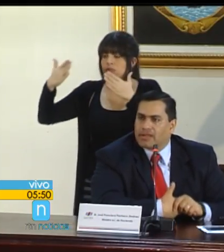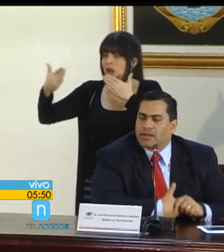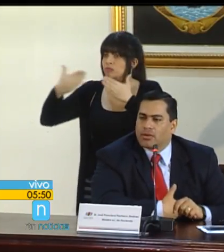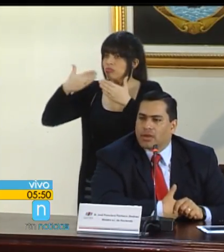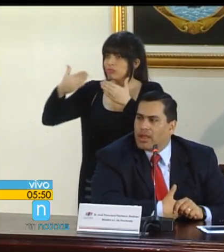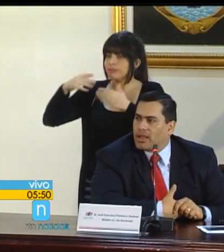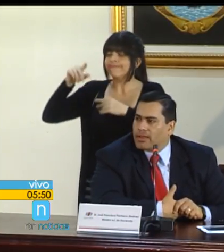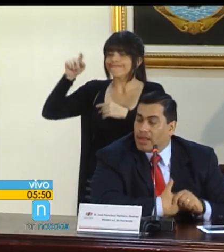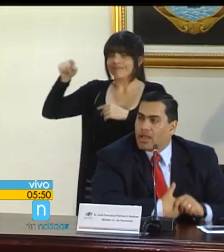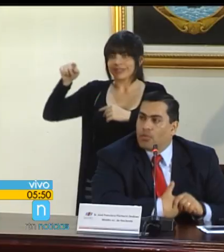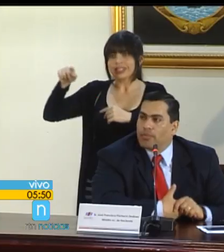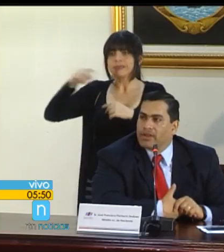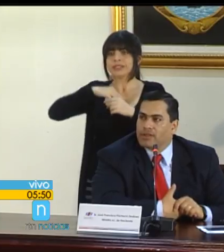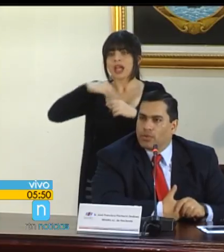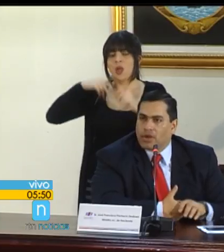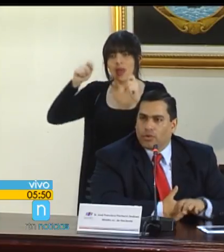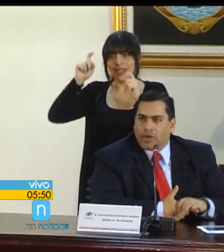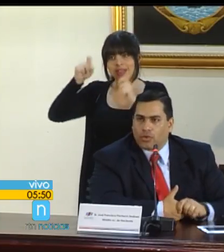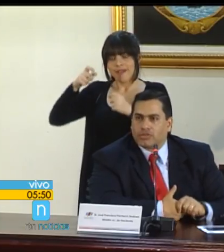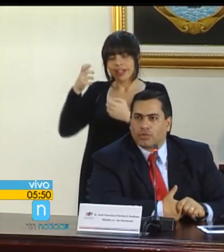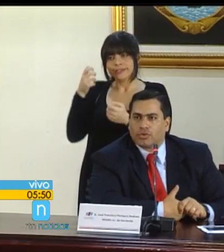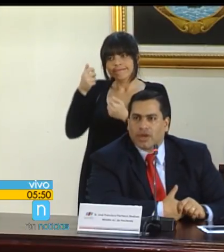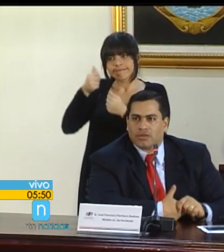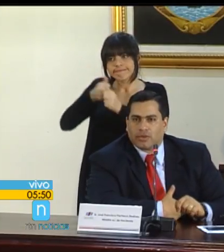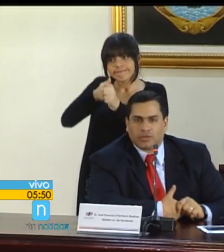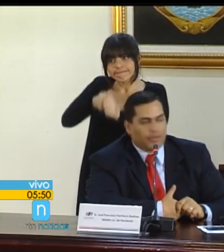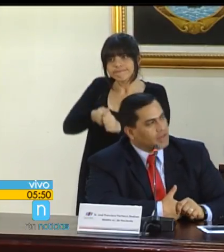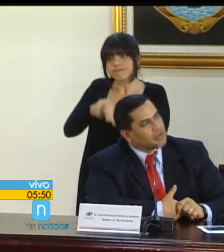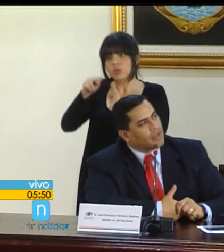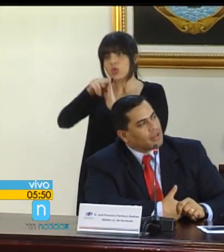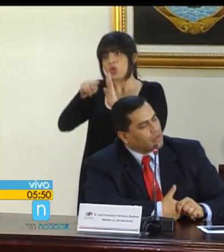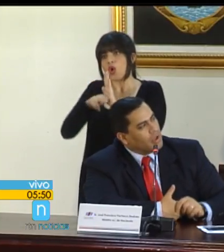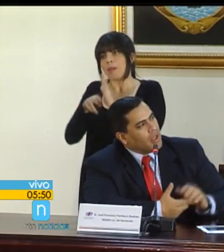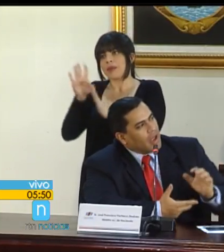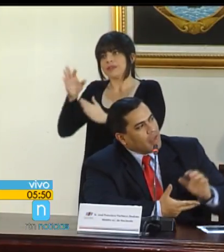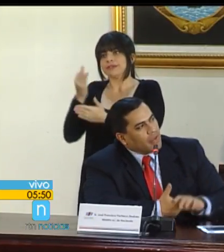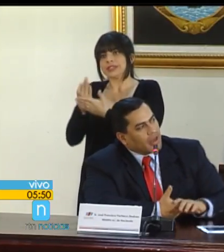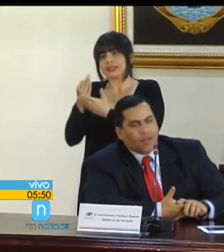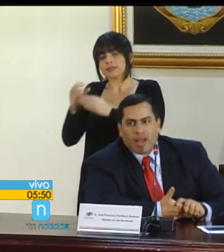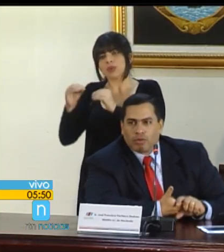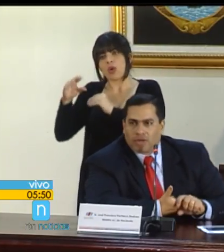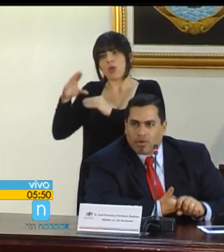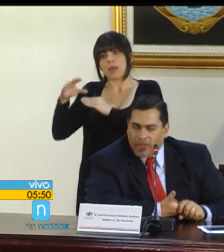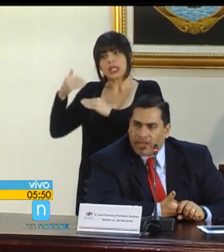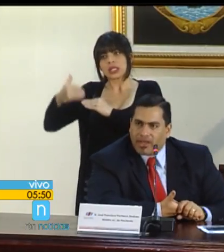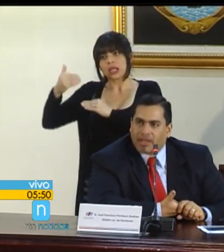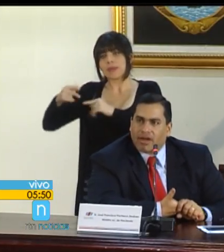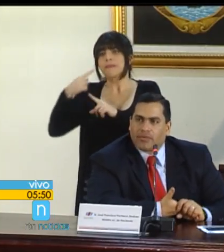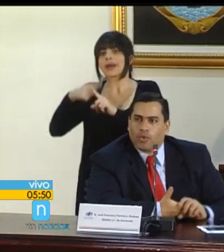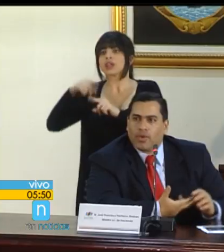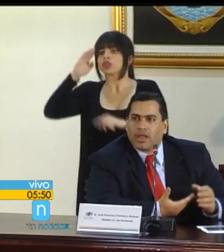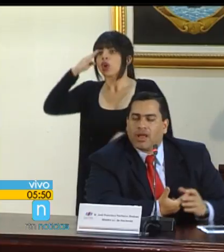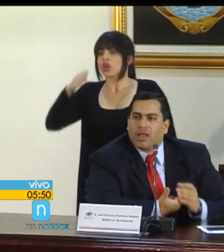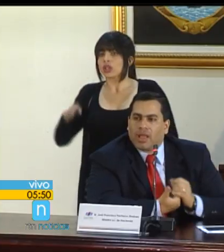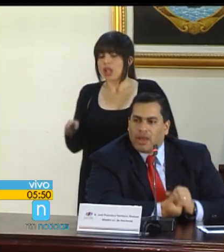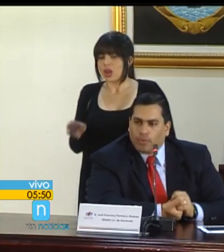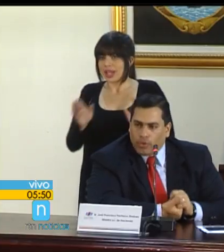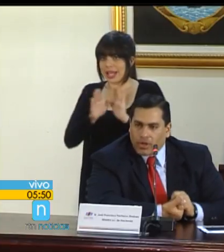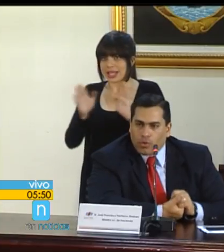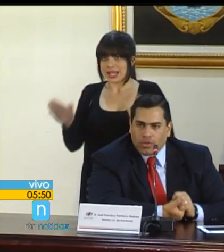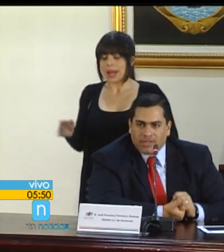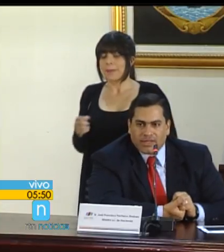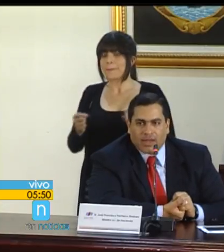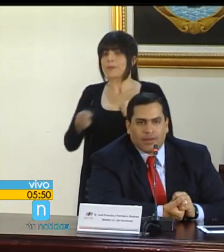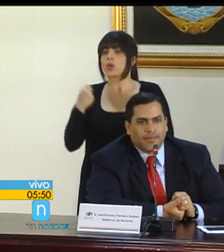tiene que cumplirse una norma constitucional sobre su financiamiento. Ahí viene la Contraloría General de la República, el